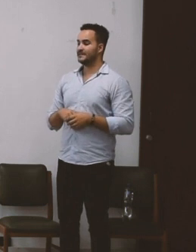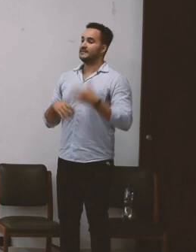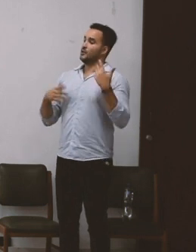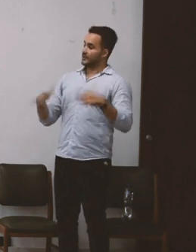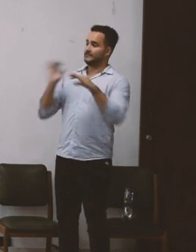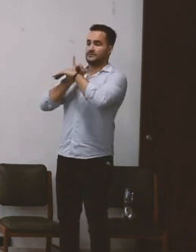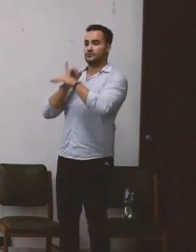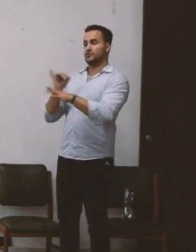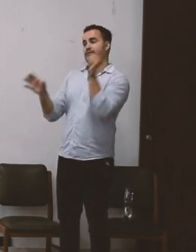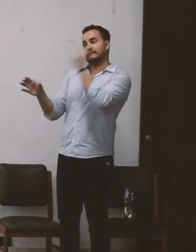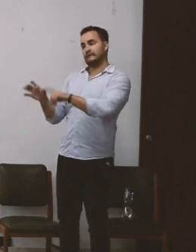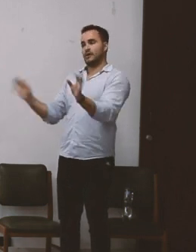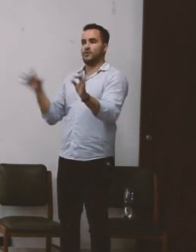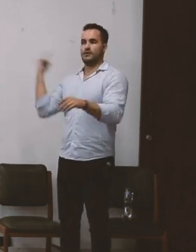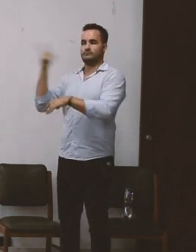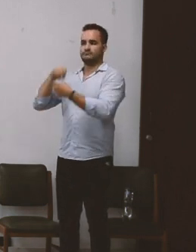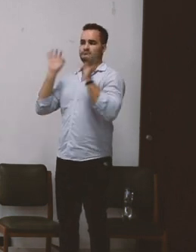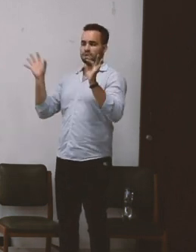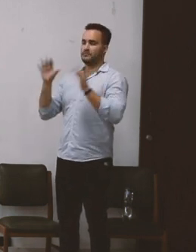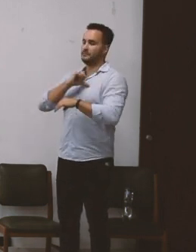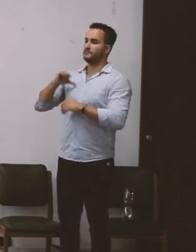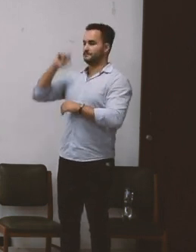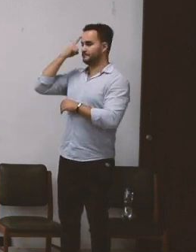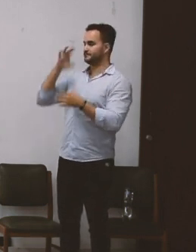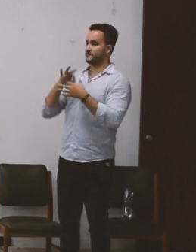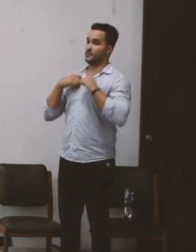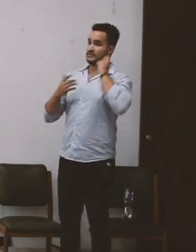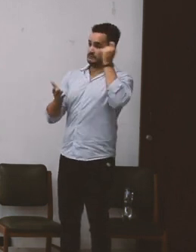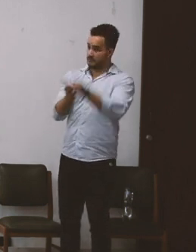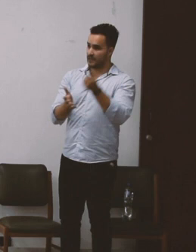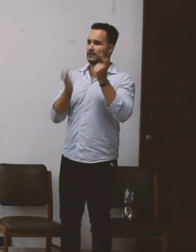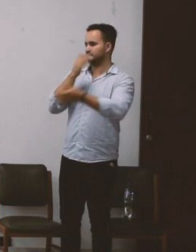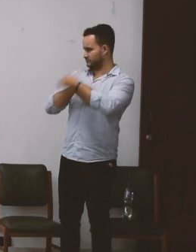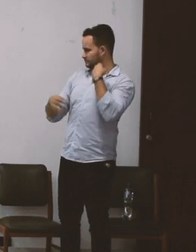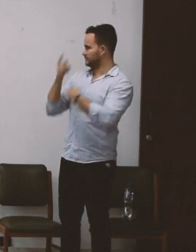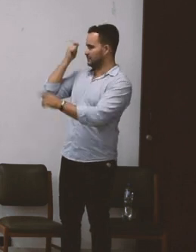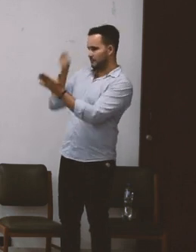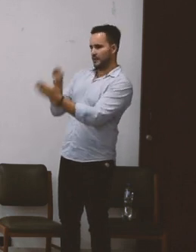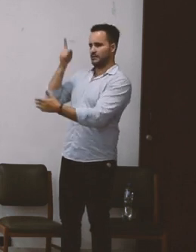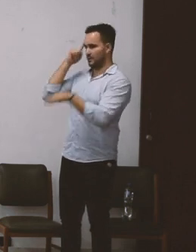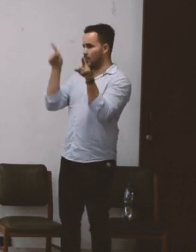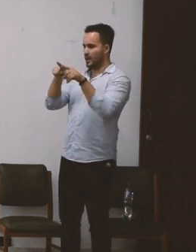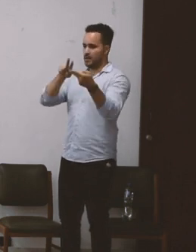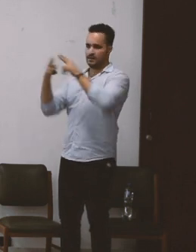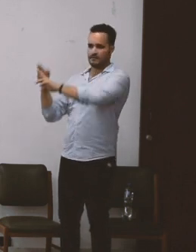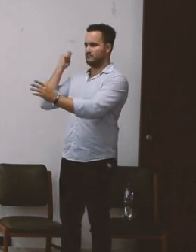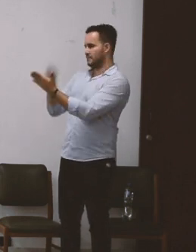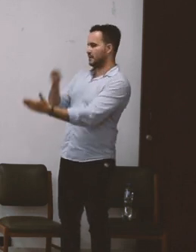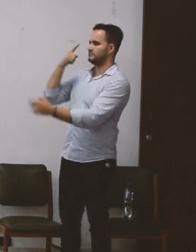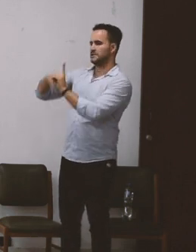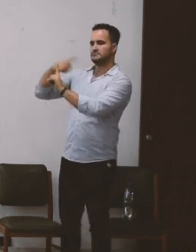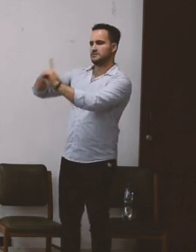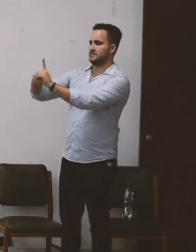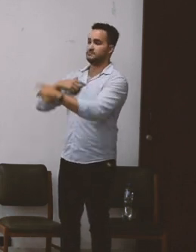escuela regular privada, y del mismo modo que en la escuela especial pagué colegiaturas mensuales. Al principio todo bien. La